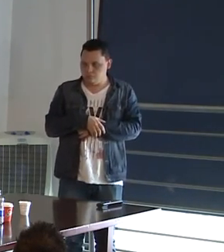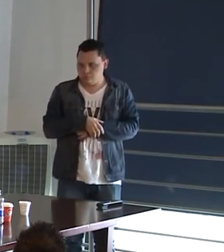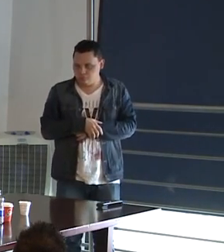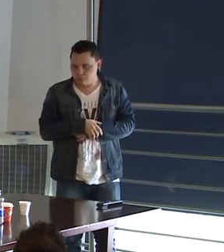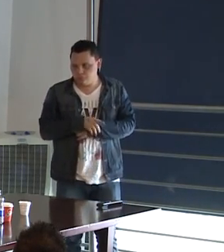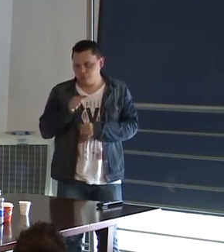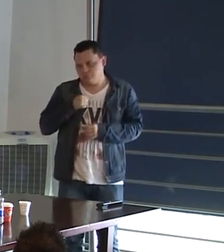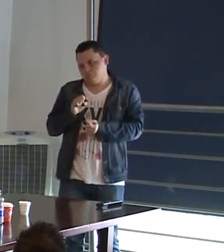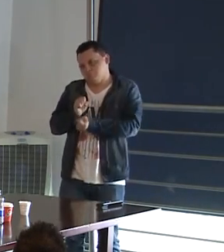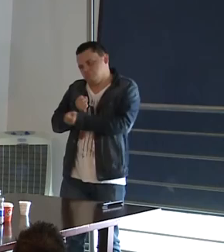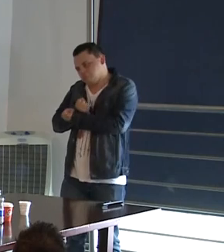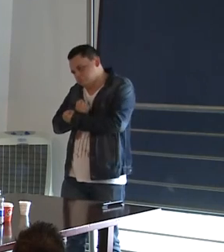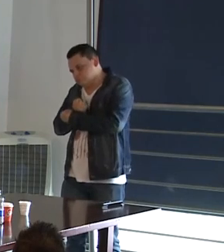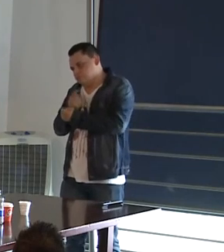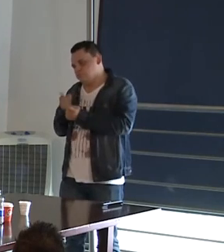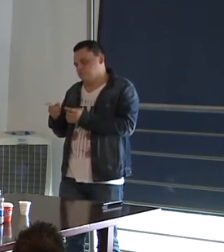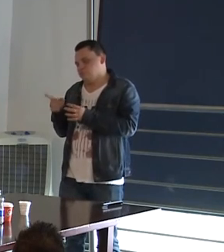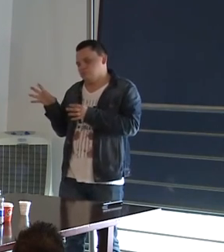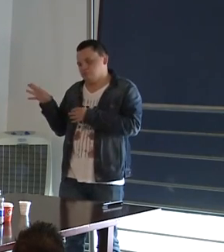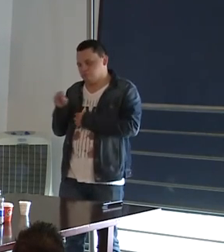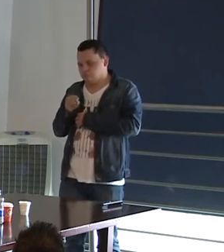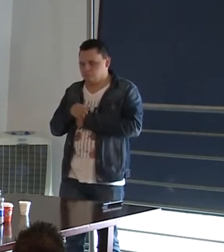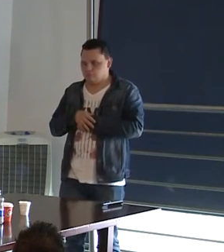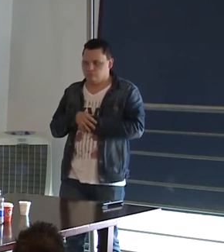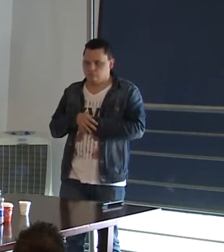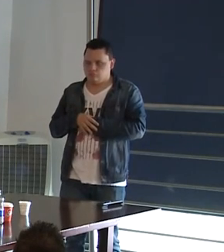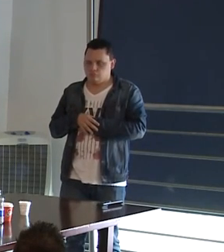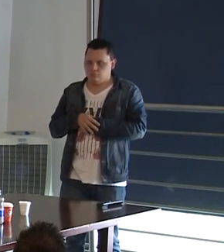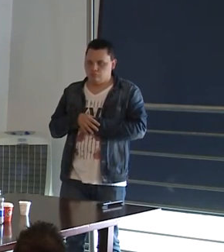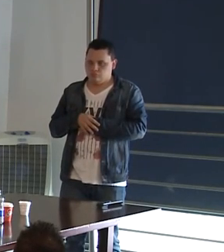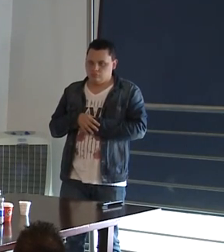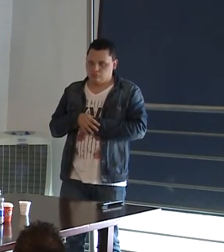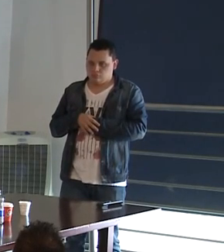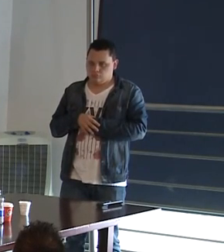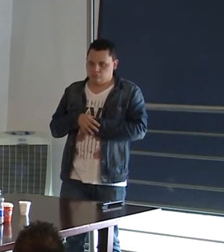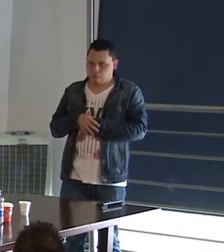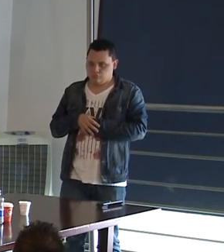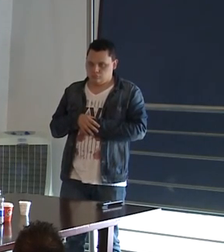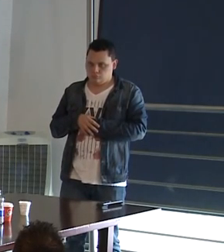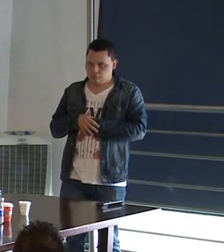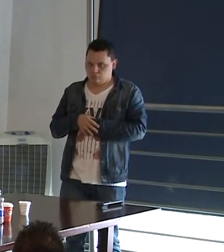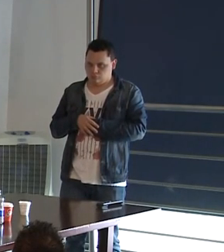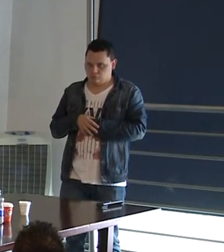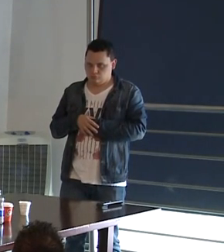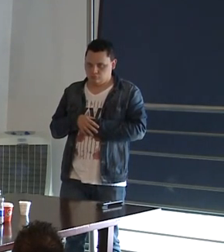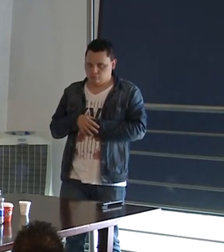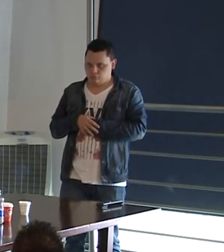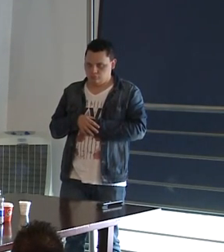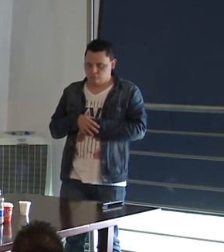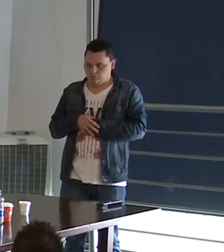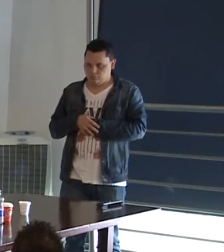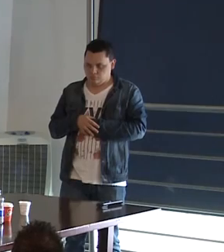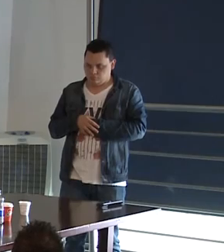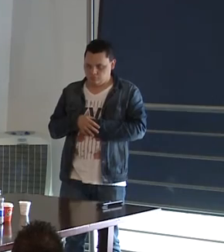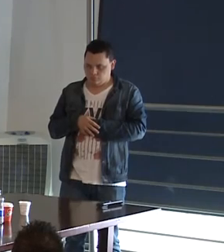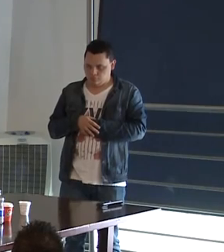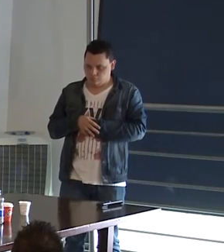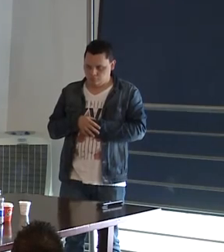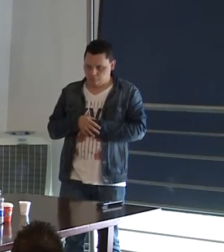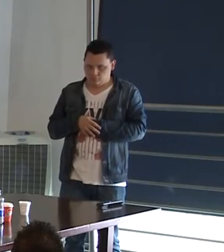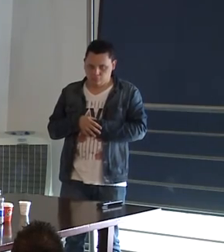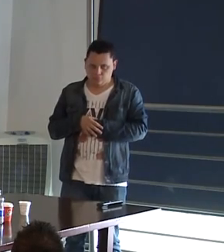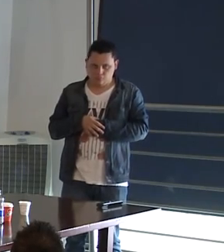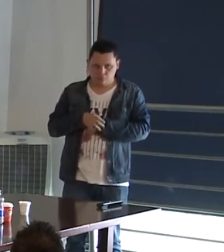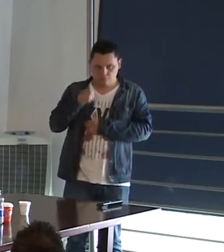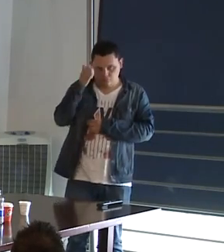todo el afecto, con todo el cariño, entonces, profe, ¿cómo es la cosa? Vamos a... Empezamos por